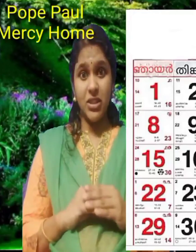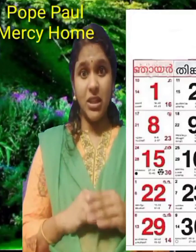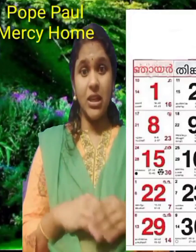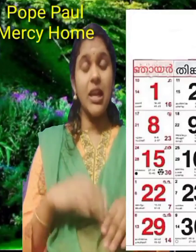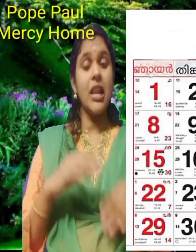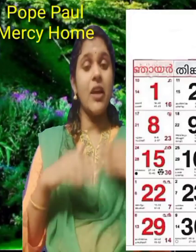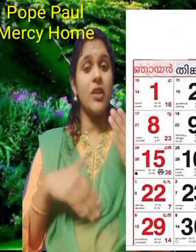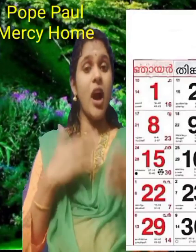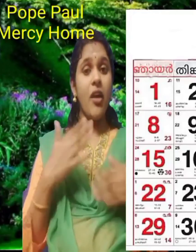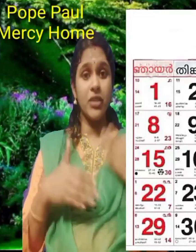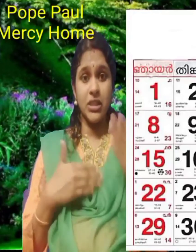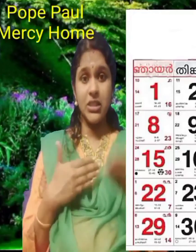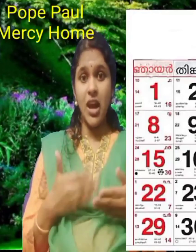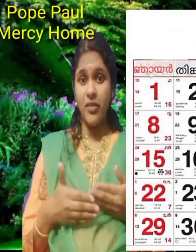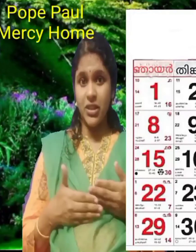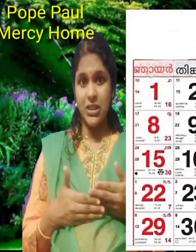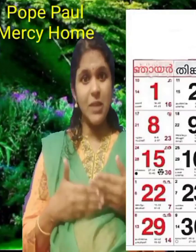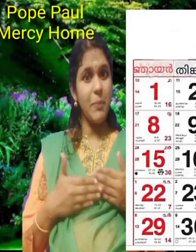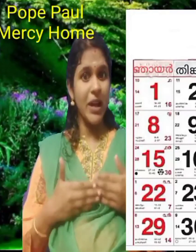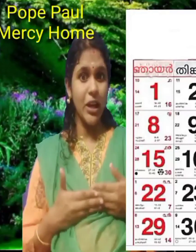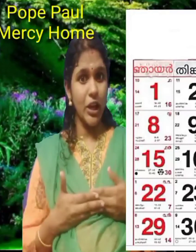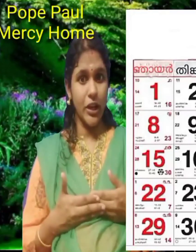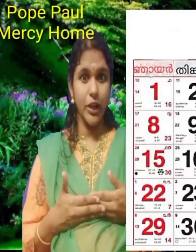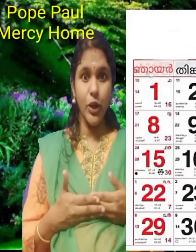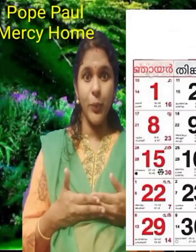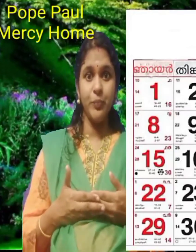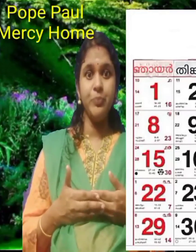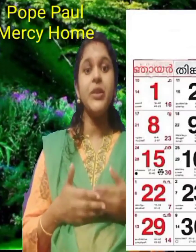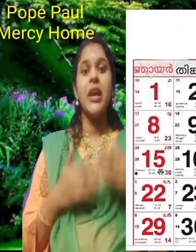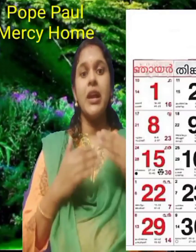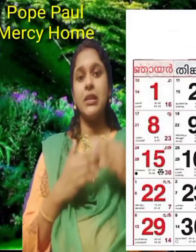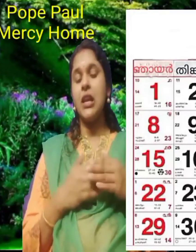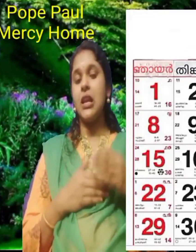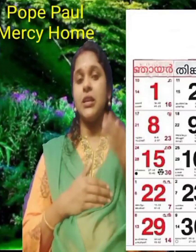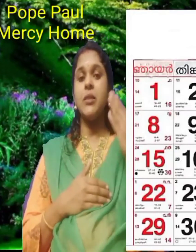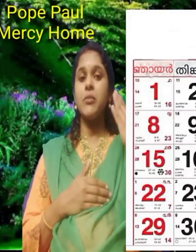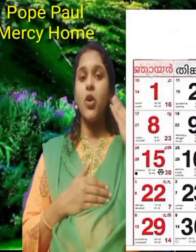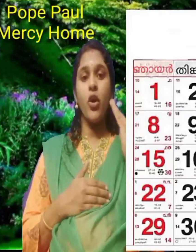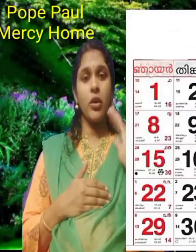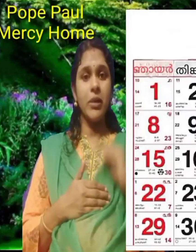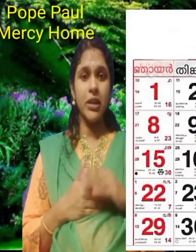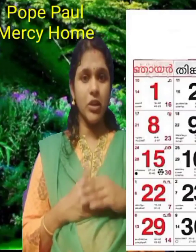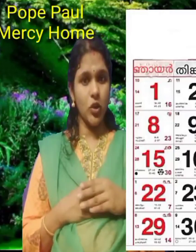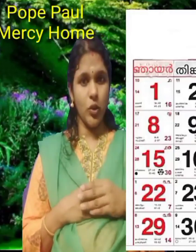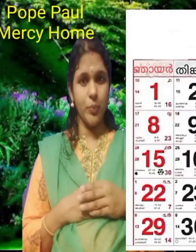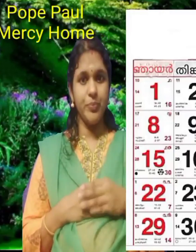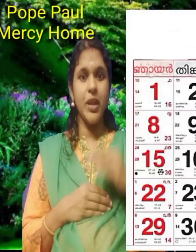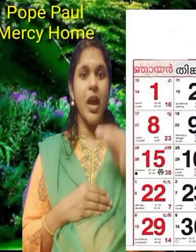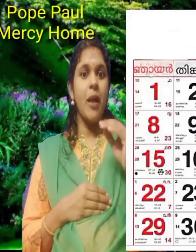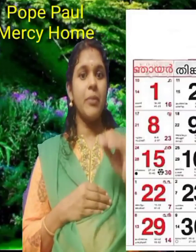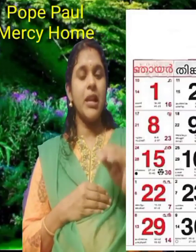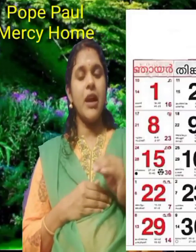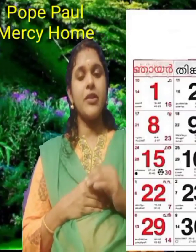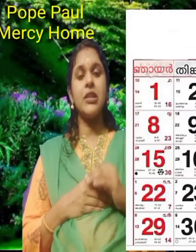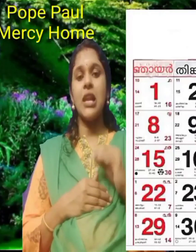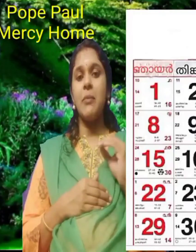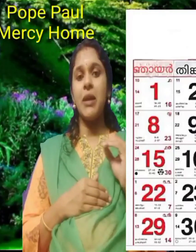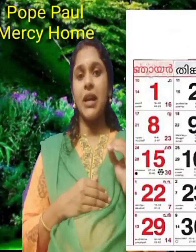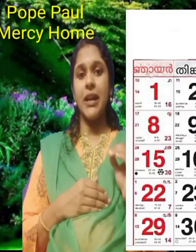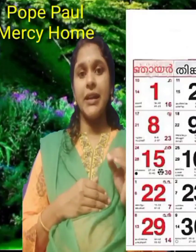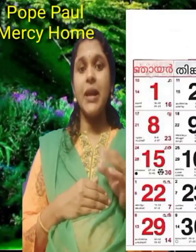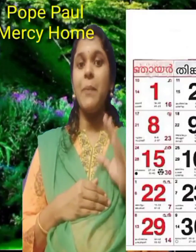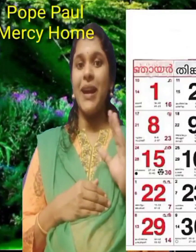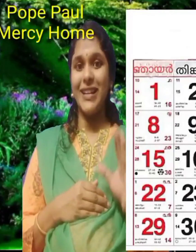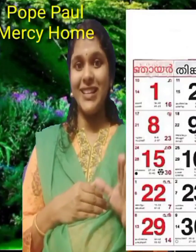പഠിച്ച ദിവസങ്ങളെ എല്ലാവരും ആവർത്തിച്ച് ആവർത്തിച്ച് പറയണം കേട്ടോ. എന്നാലാണ് നമുക്ക് ഓർമ്മ നിൽക്കുള്ളൂ. എല്ലാവരും